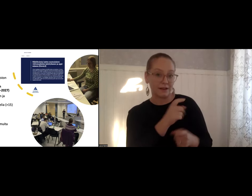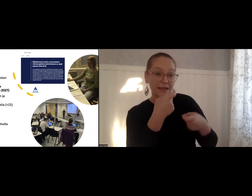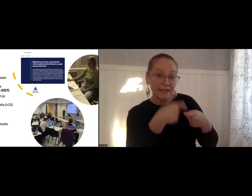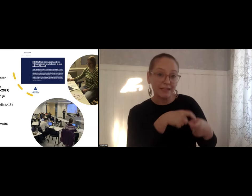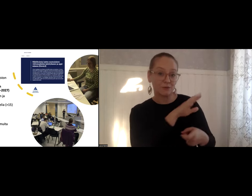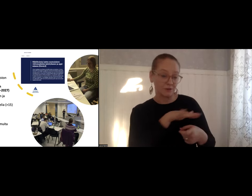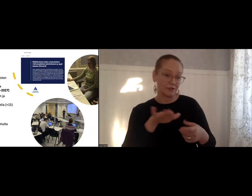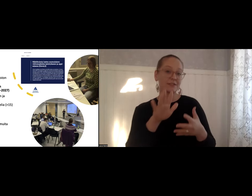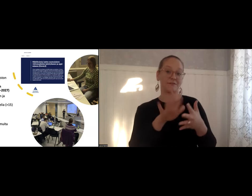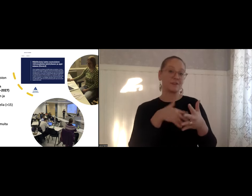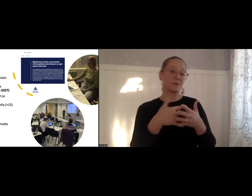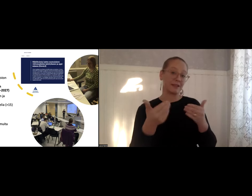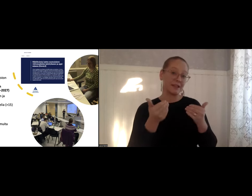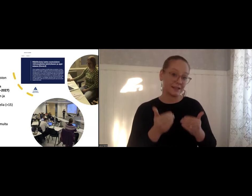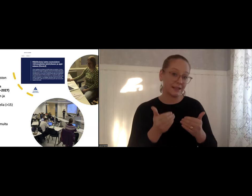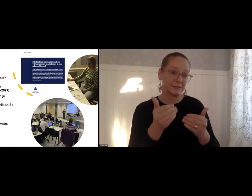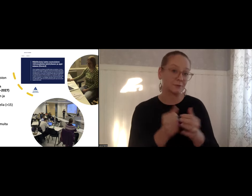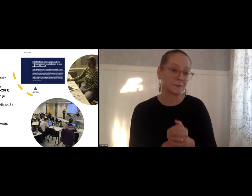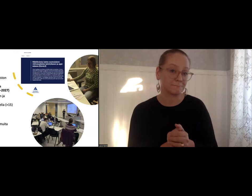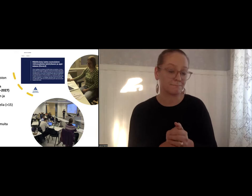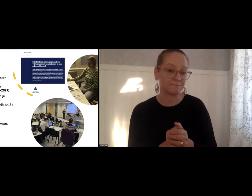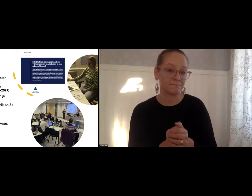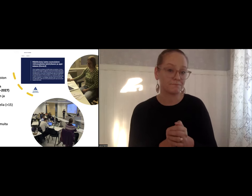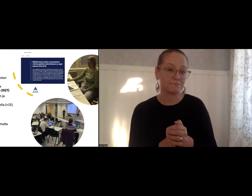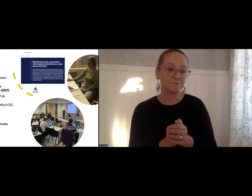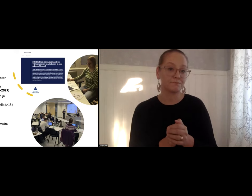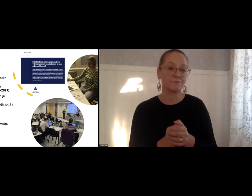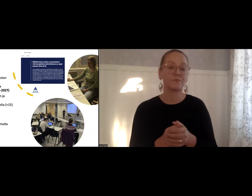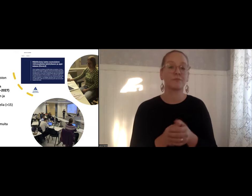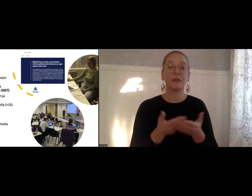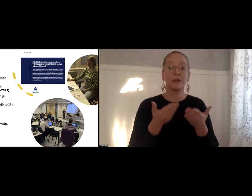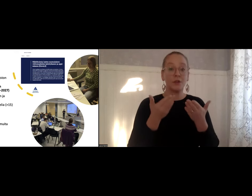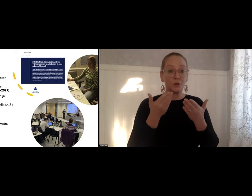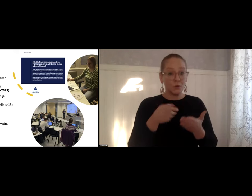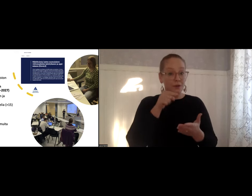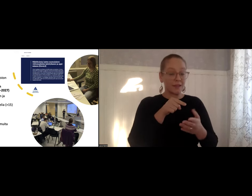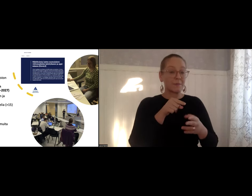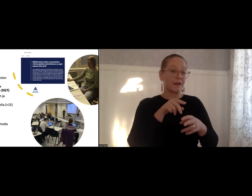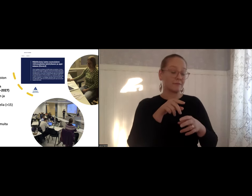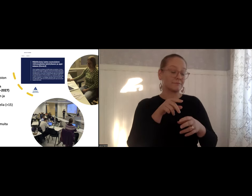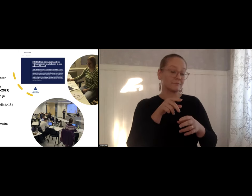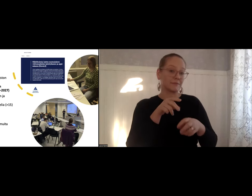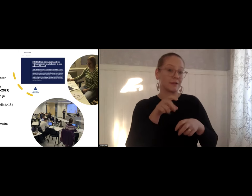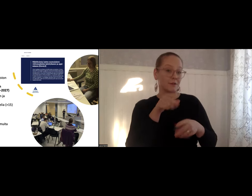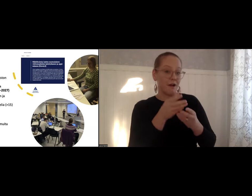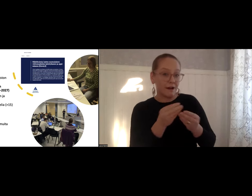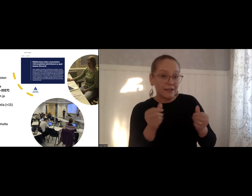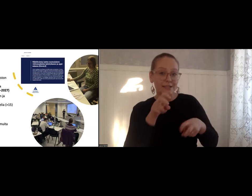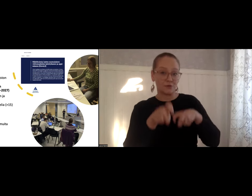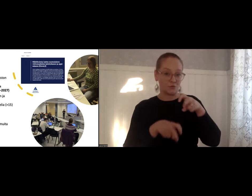määrän aineistoa ja materiaalia, jotka liittyvät juuri tähän kielen kehityksen näkökulmaan.